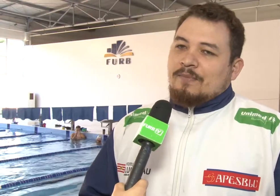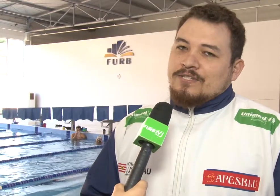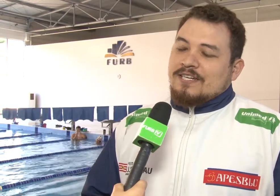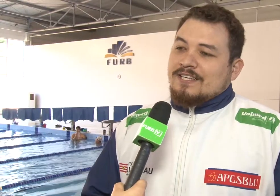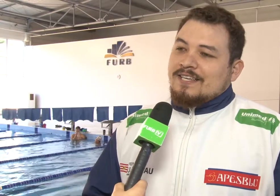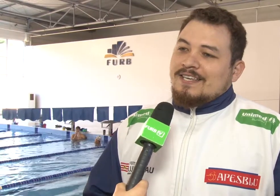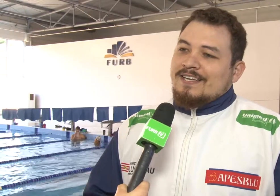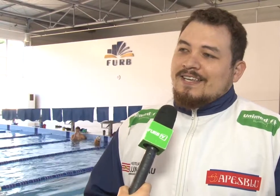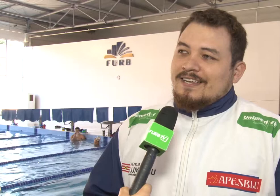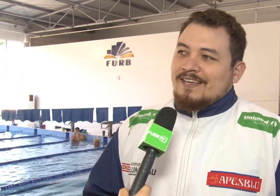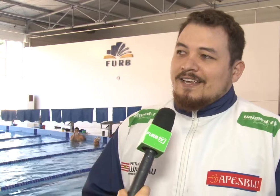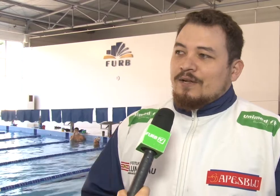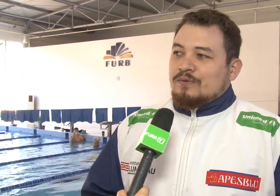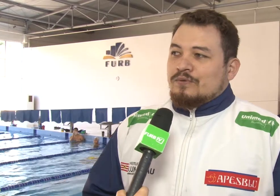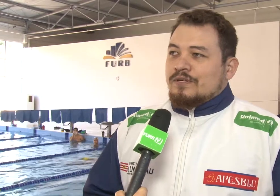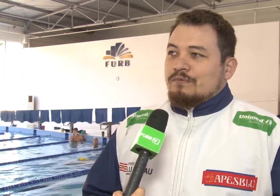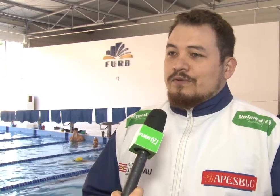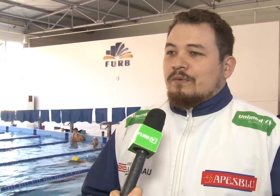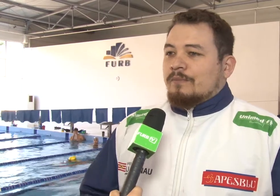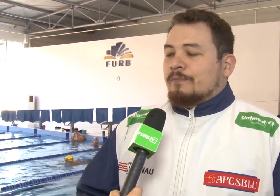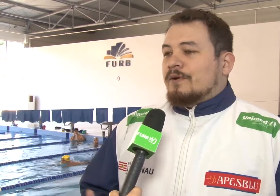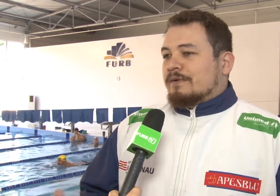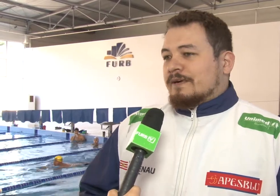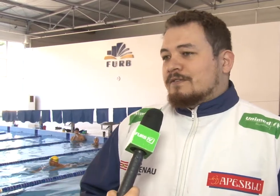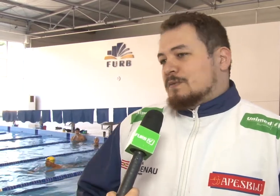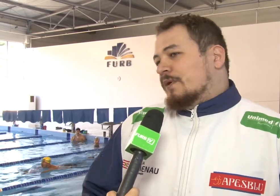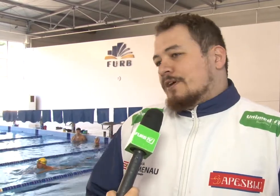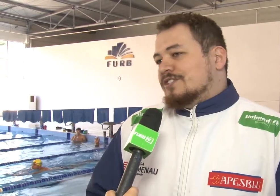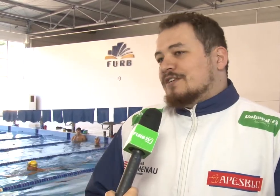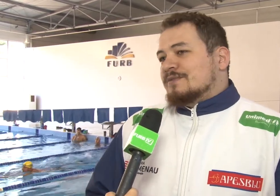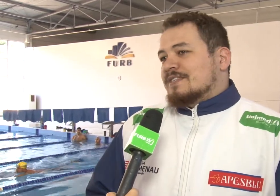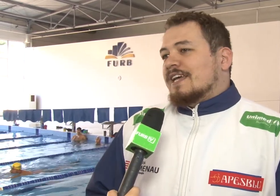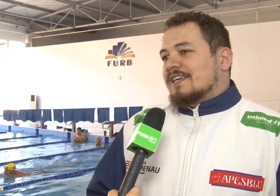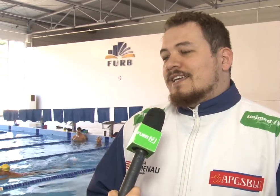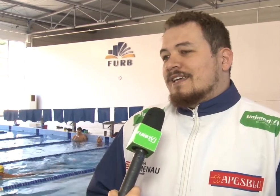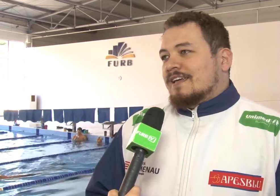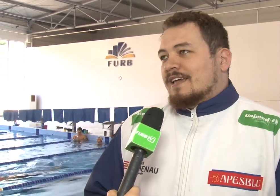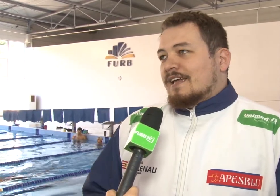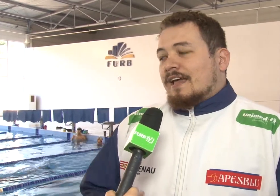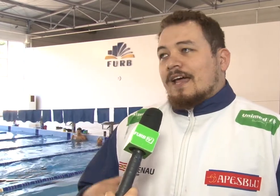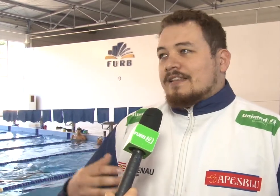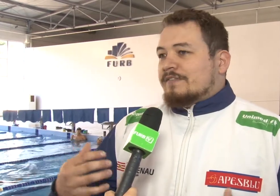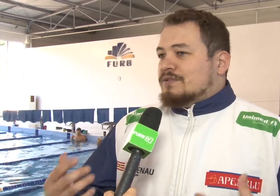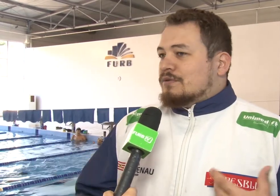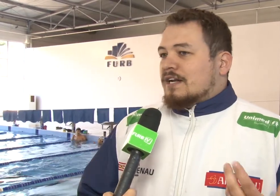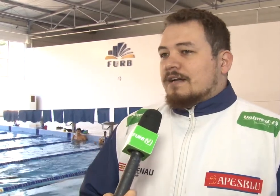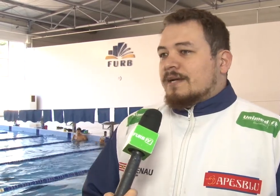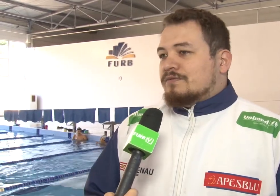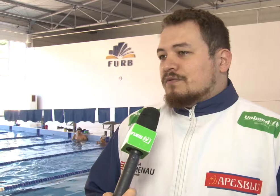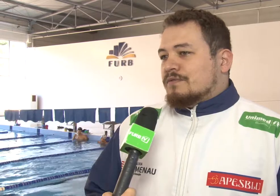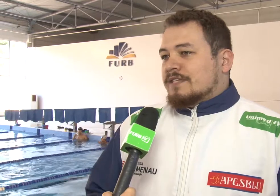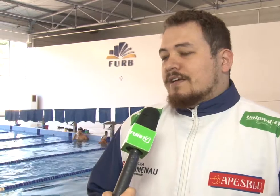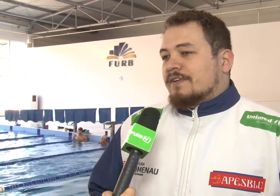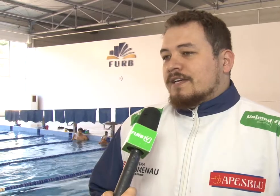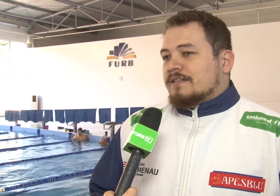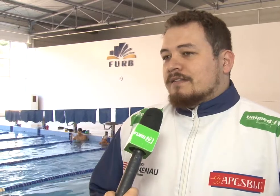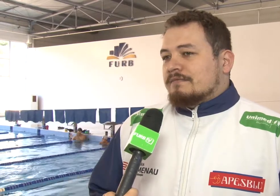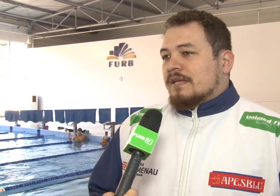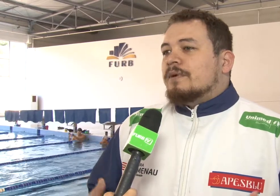Mostra que o teu amor pelo esporte consegue, através do teu treinamento, tu consegue ver que tem uma